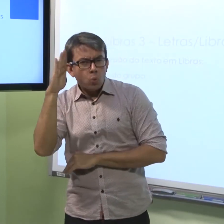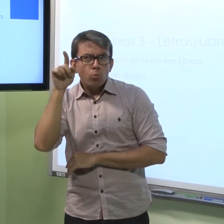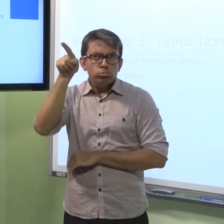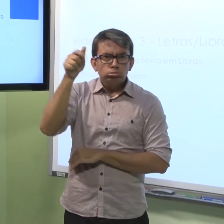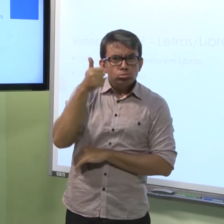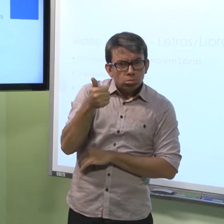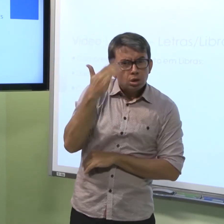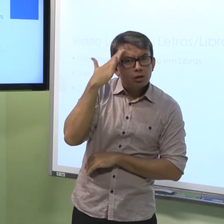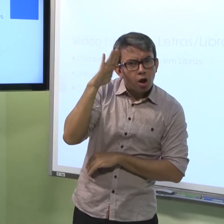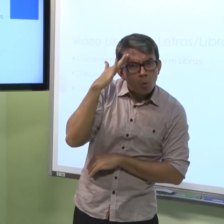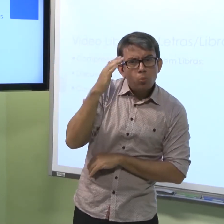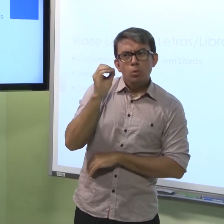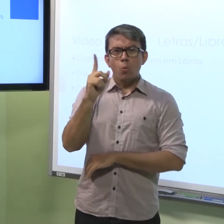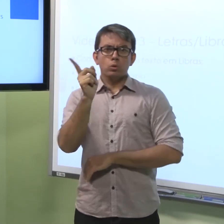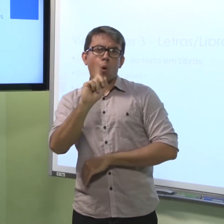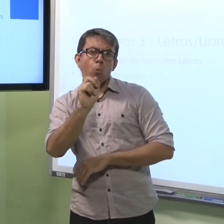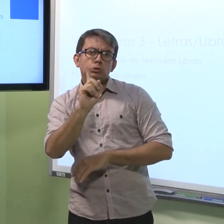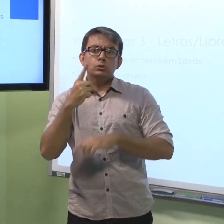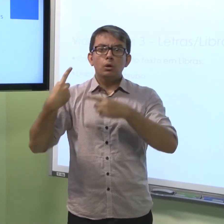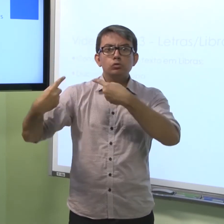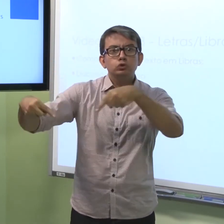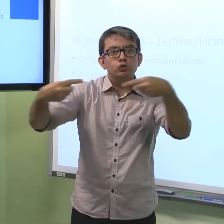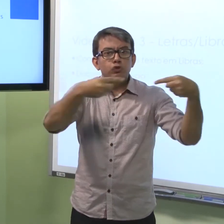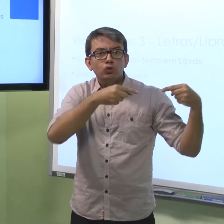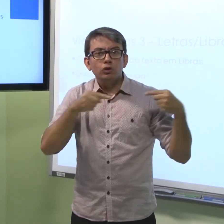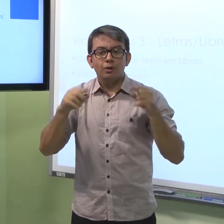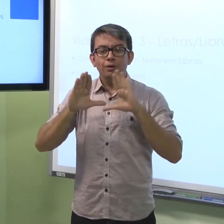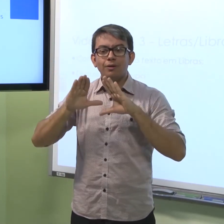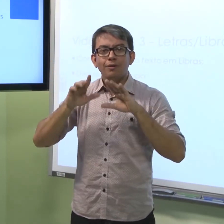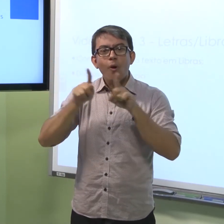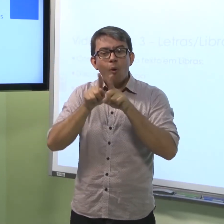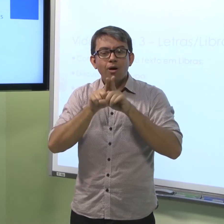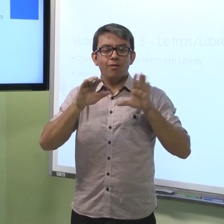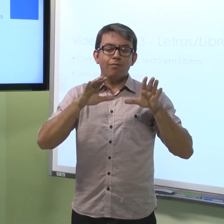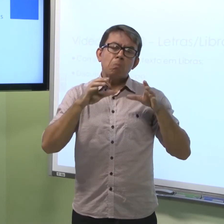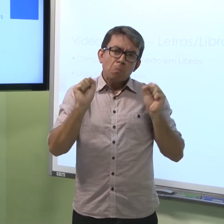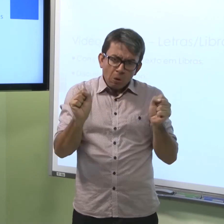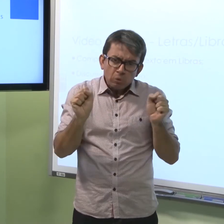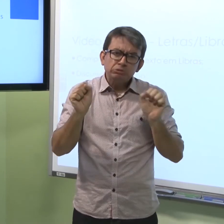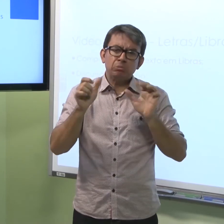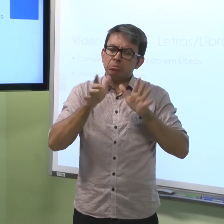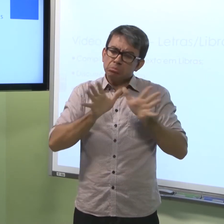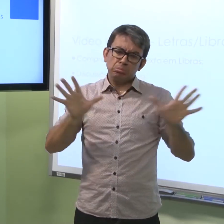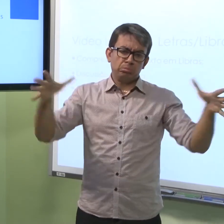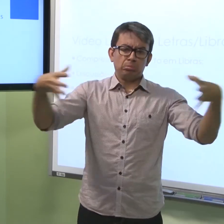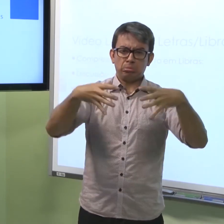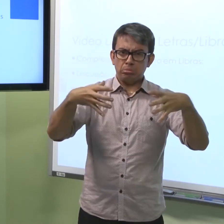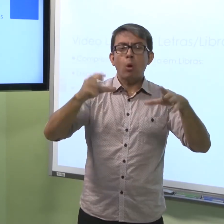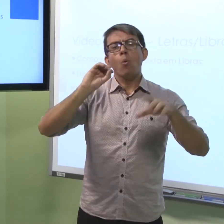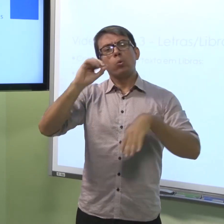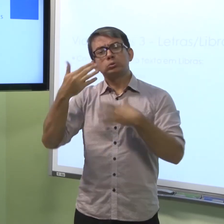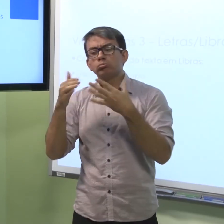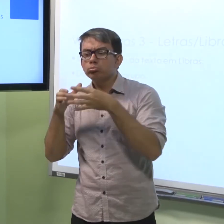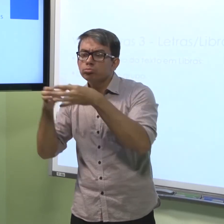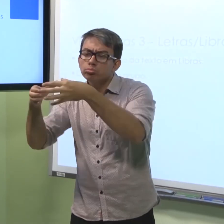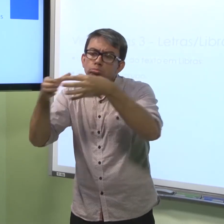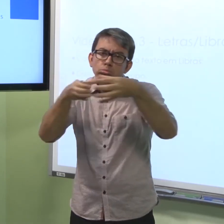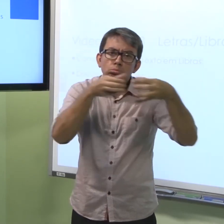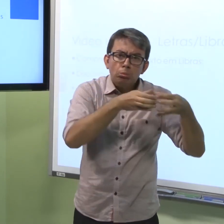discutirem o que vocês entenderam ou o que vocês não entenderam do vídeo. Vocês podem fazer um círculo ou se dividirem em grupos menores